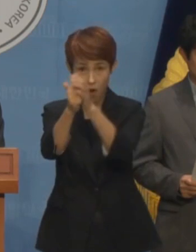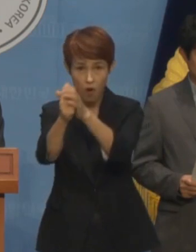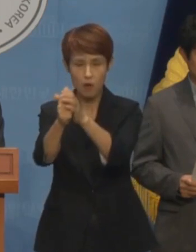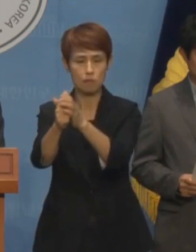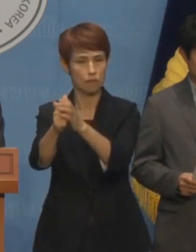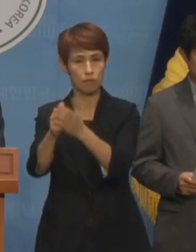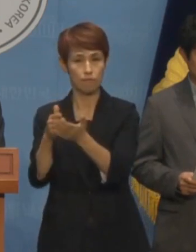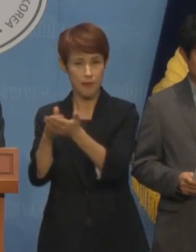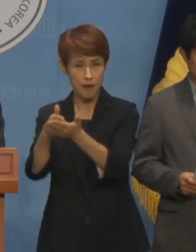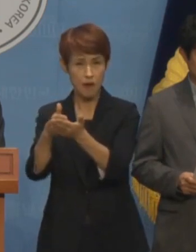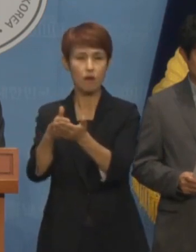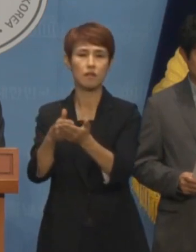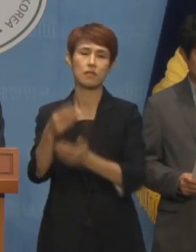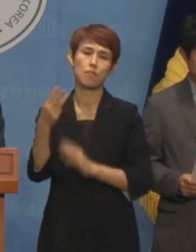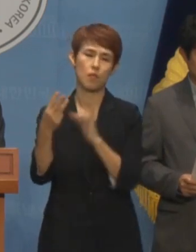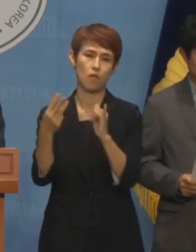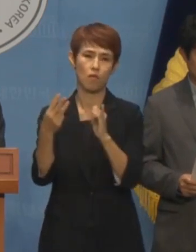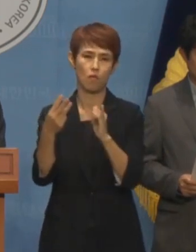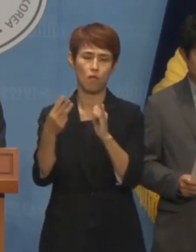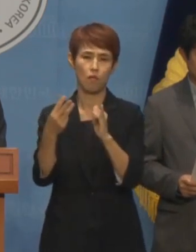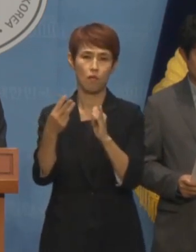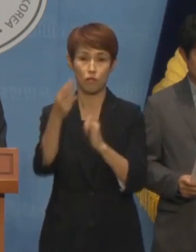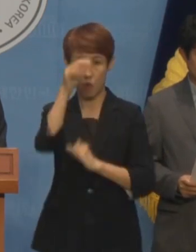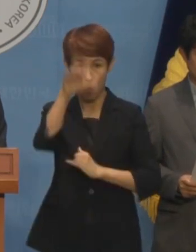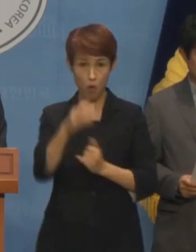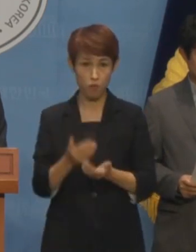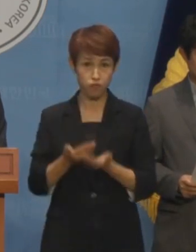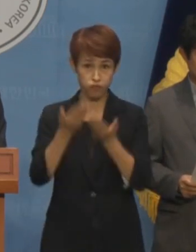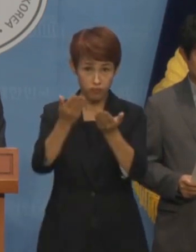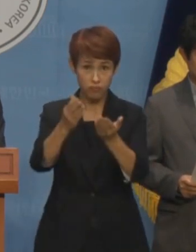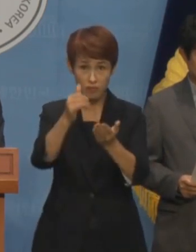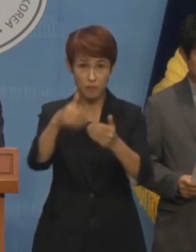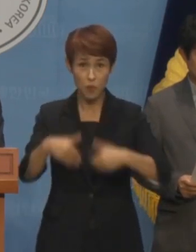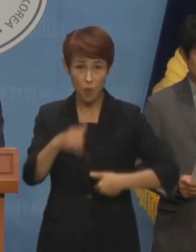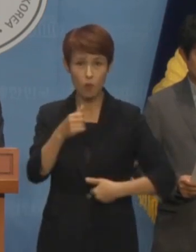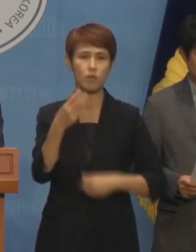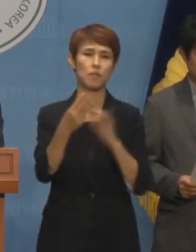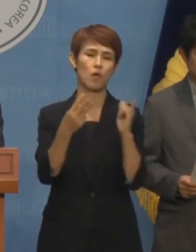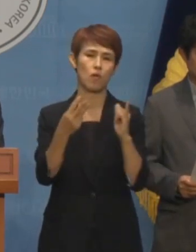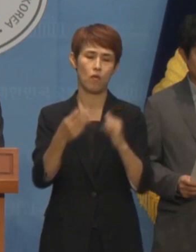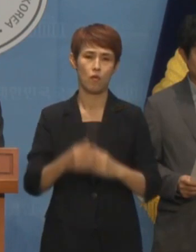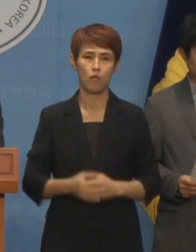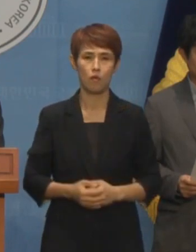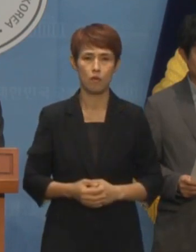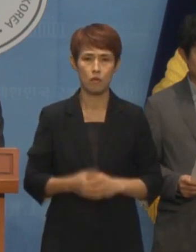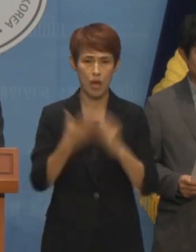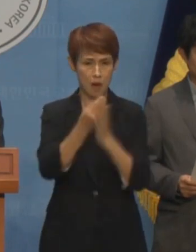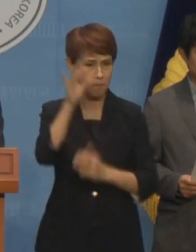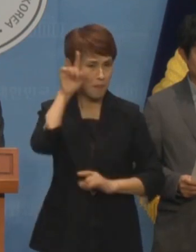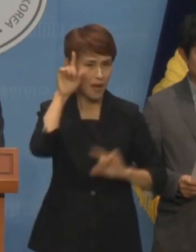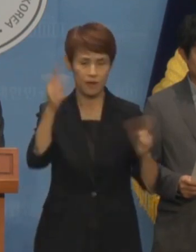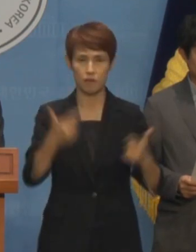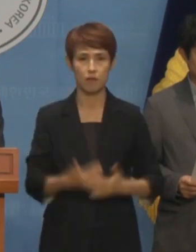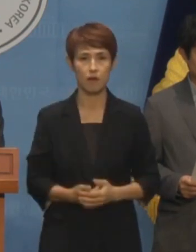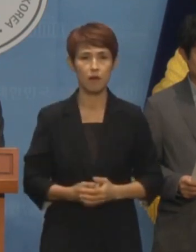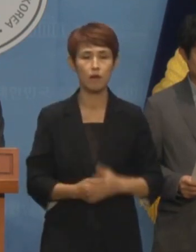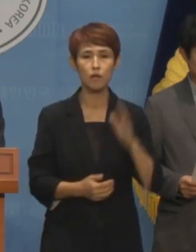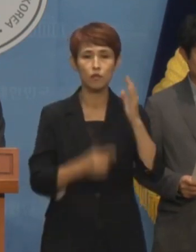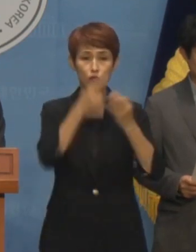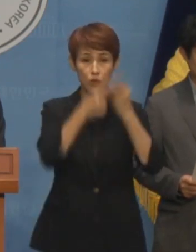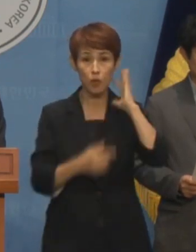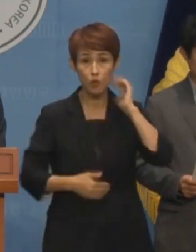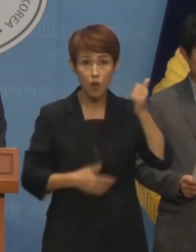3명, 수사기관 송부 의견도 3명에 달했습니다. 윤석열 대통령에 대해서도 종결 의사를 밝힌